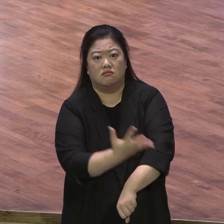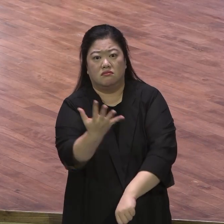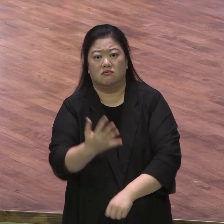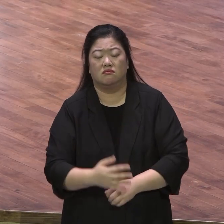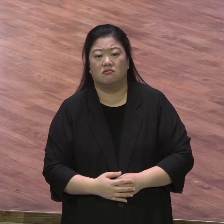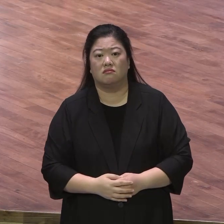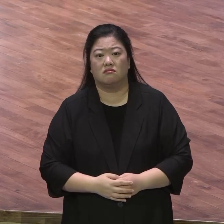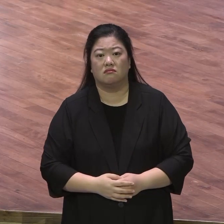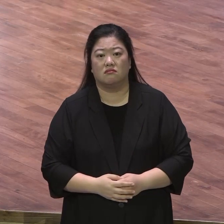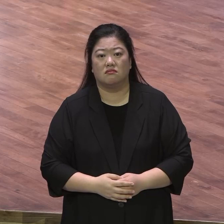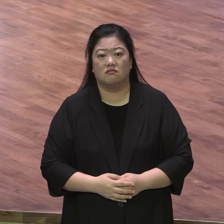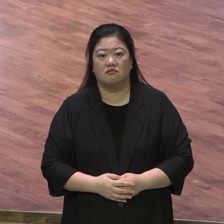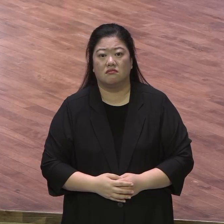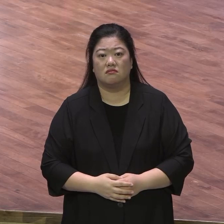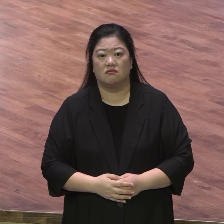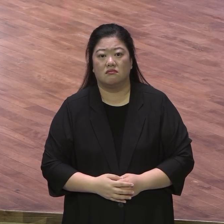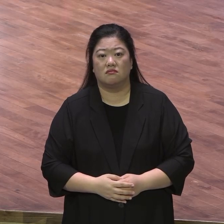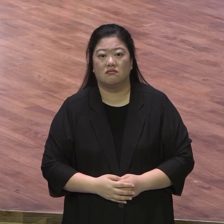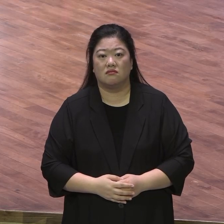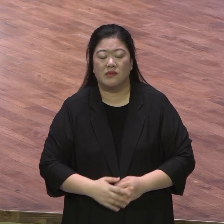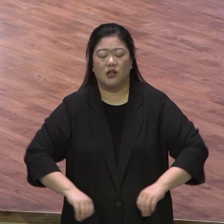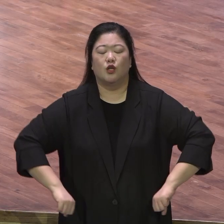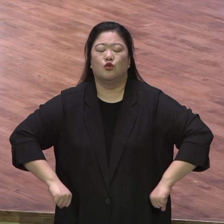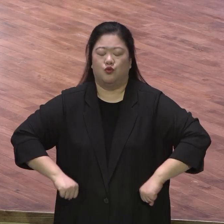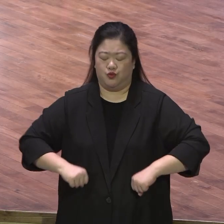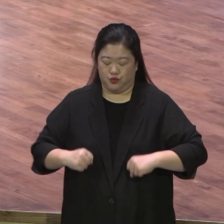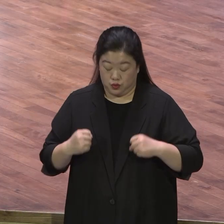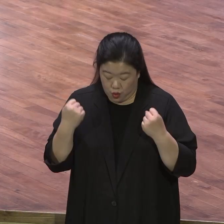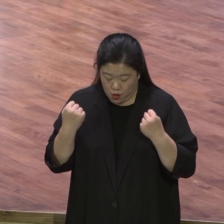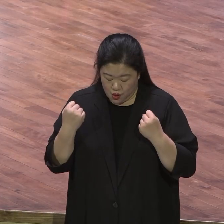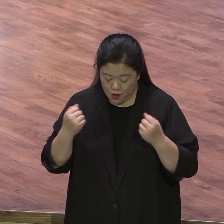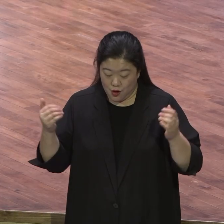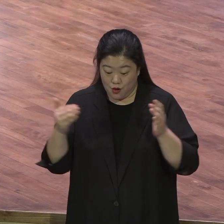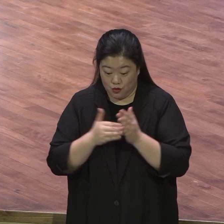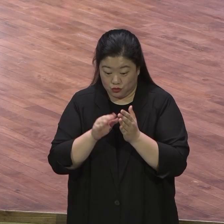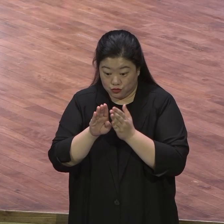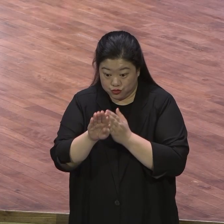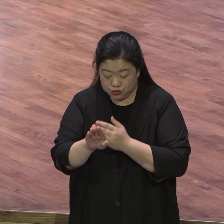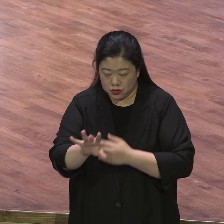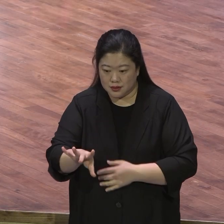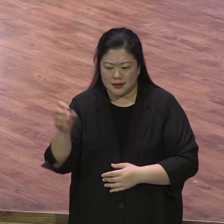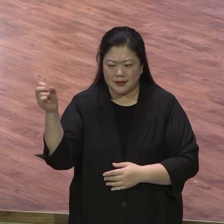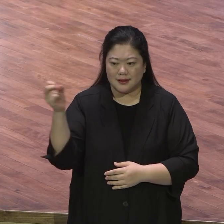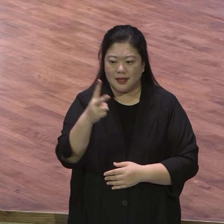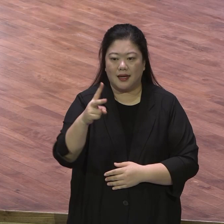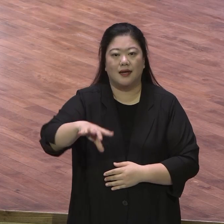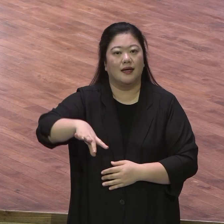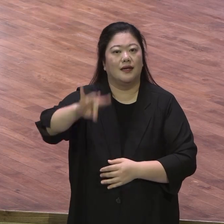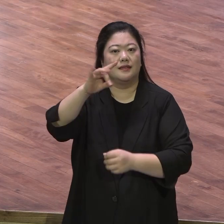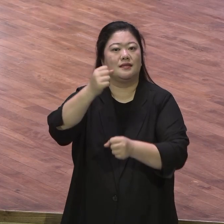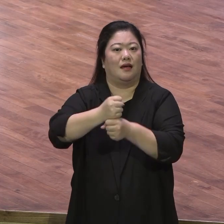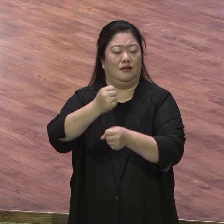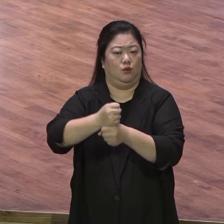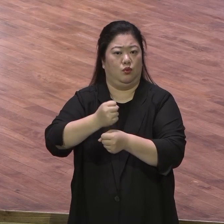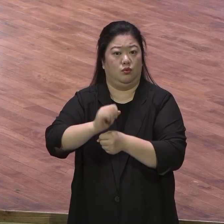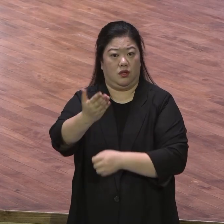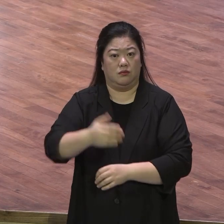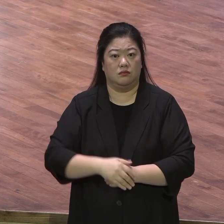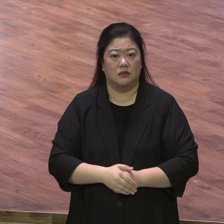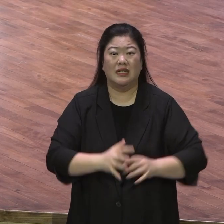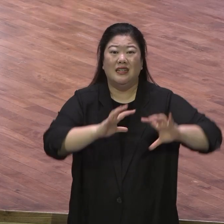순중했더니 어떻게 해요 이때 이때 재창조의 역사 세상 상식으로 이해할 수 없는